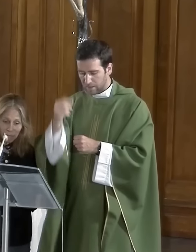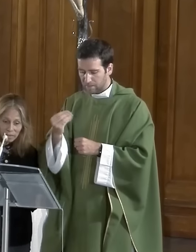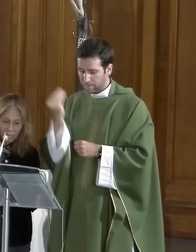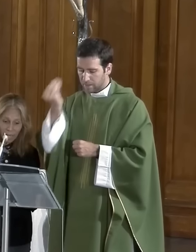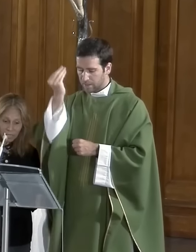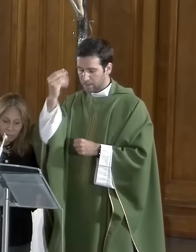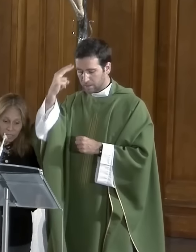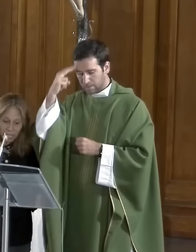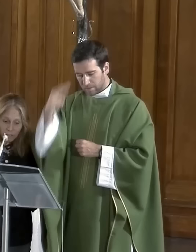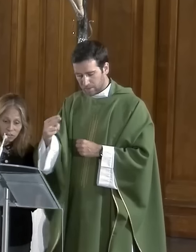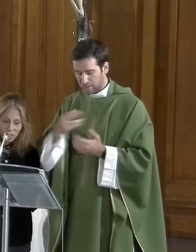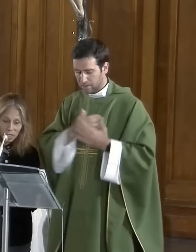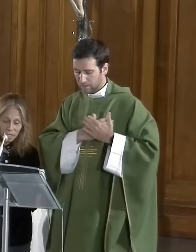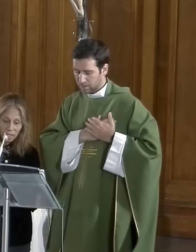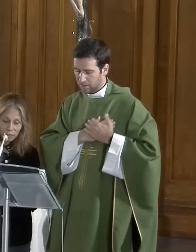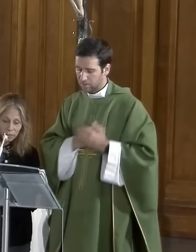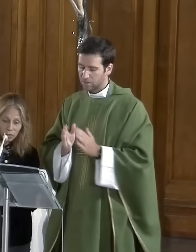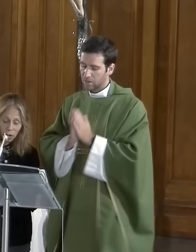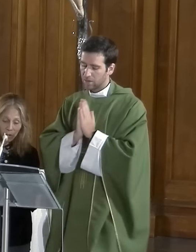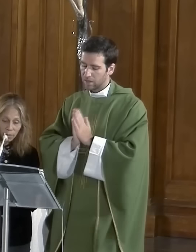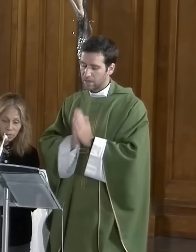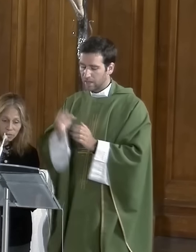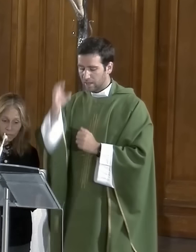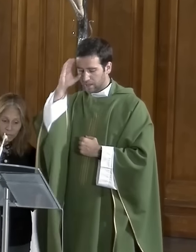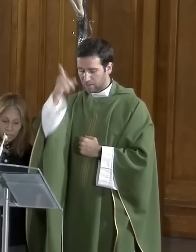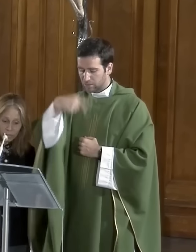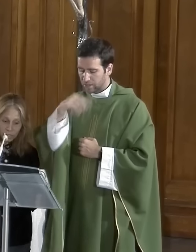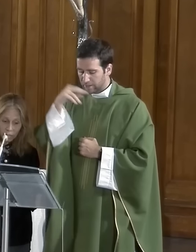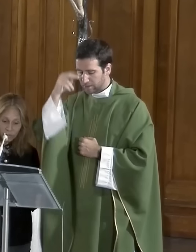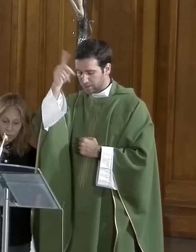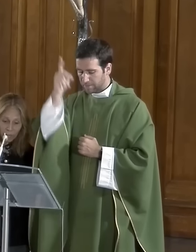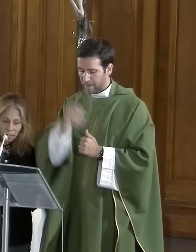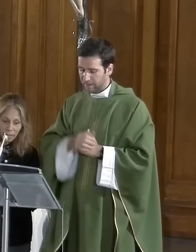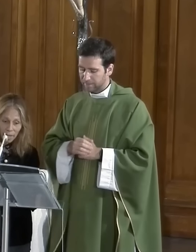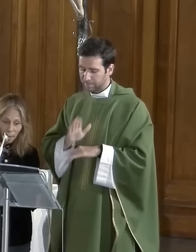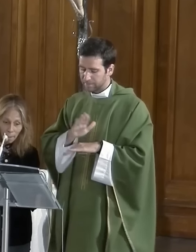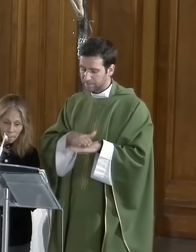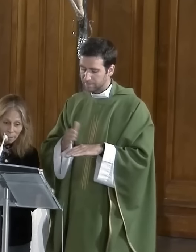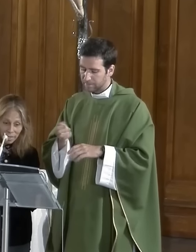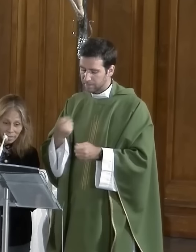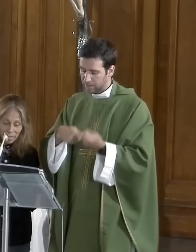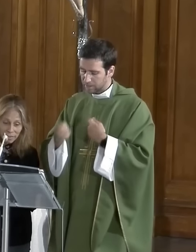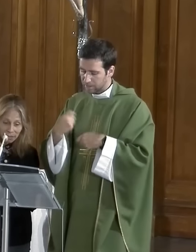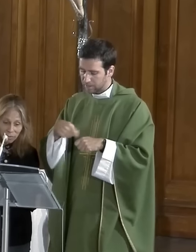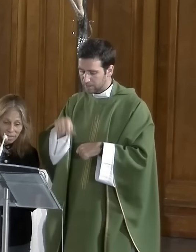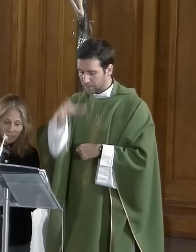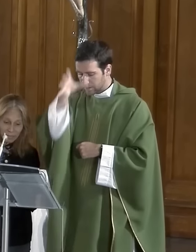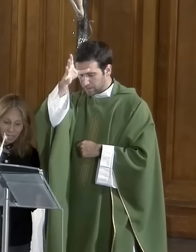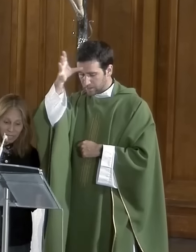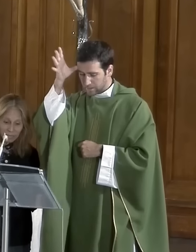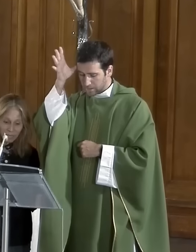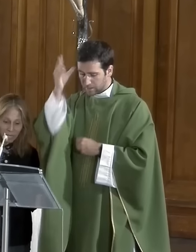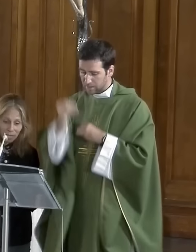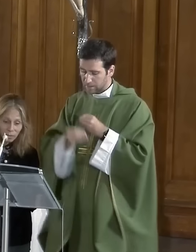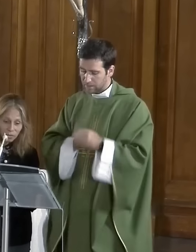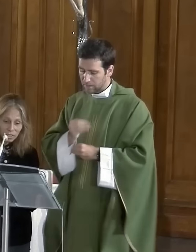a respetarnos y querernos. Oremos. Escúchanos, Padre. Para que las actividades que en este verano se